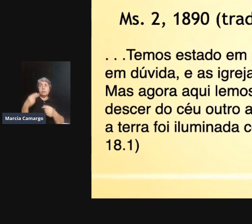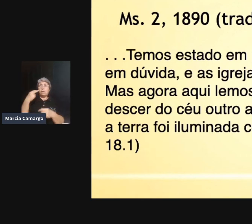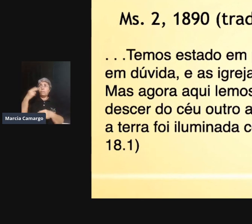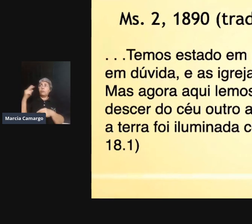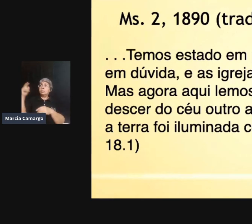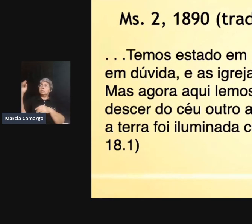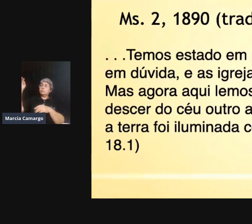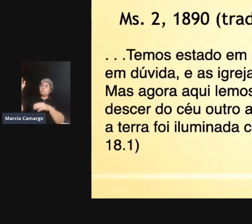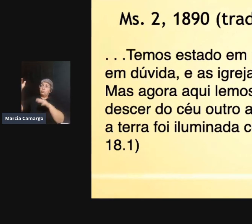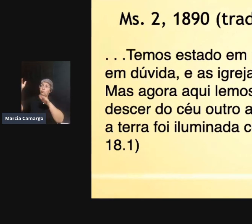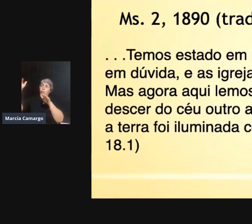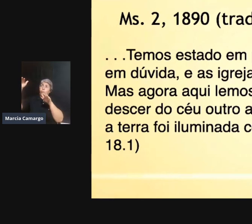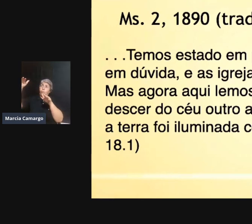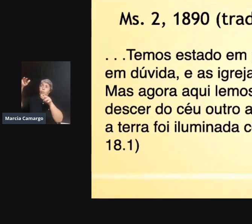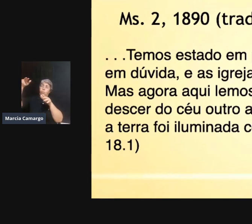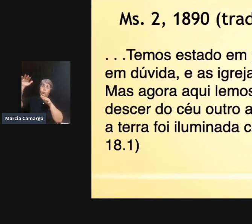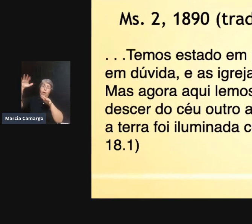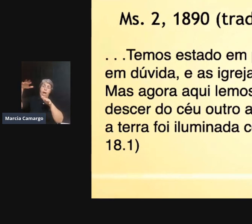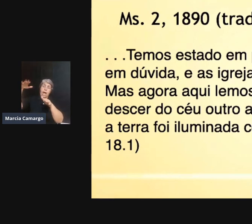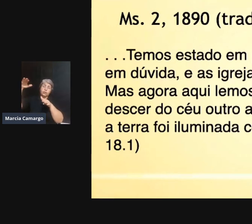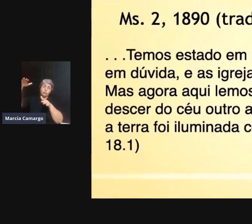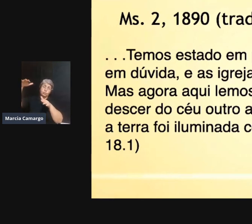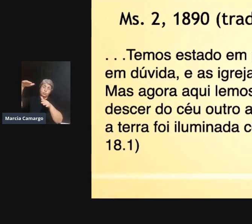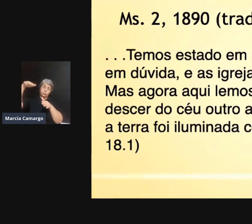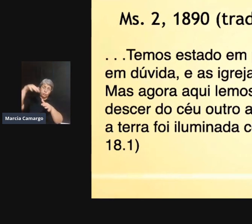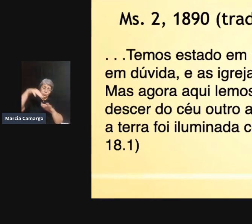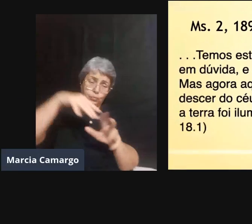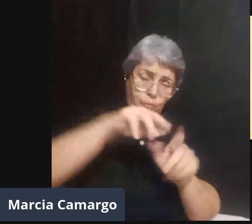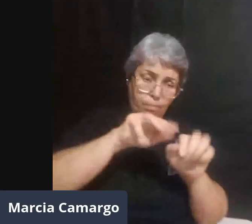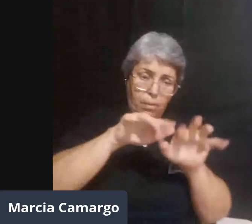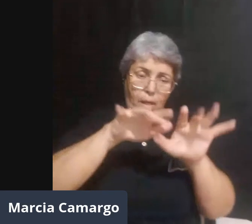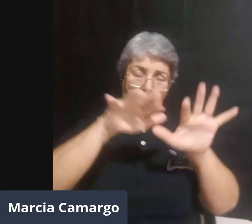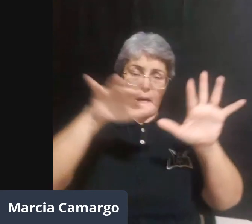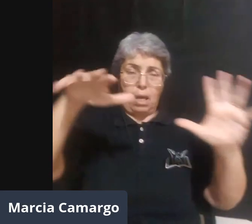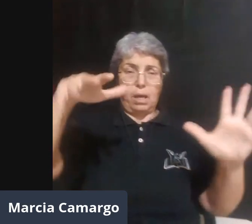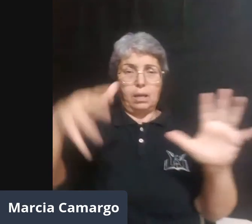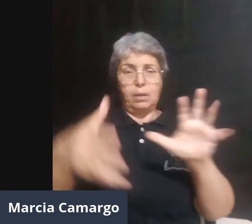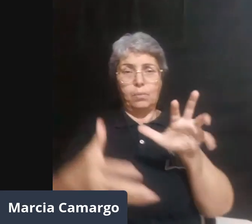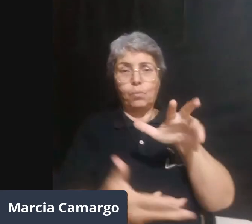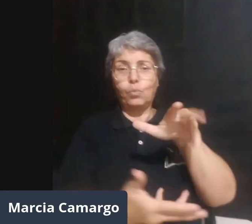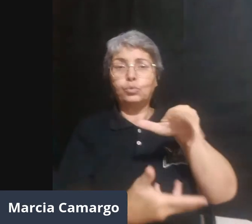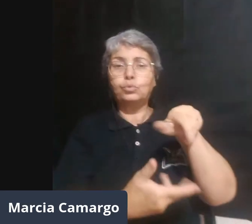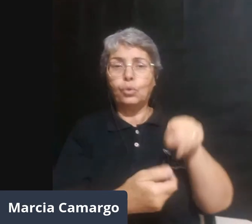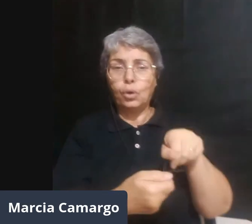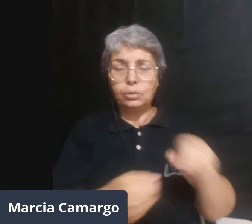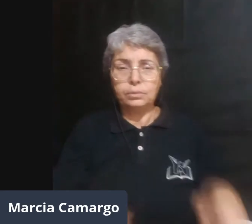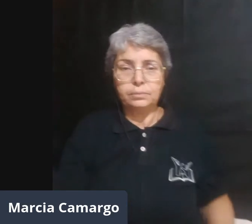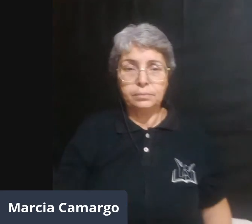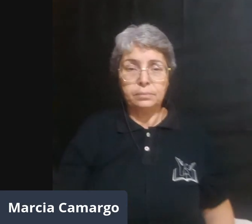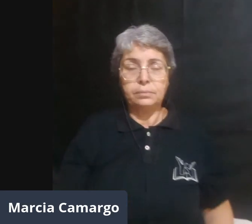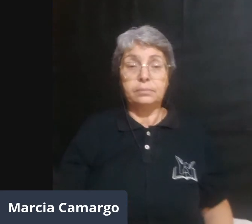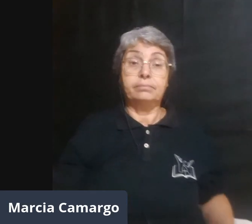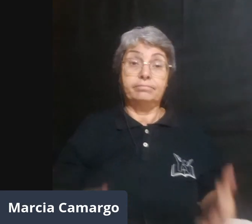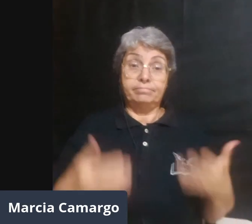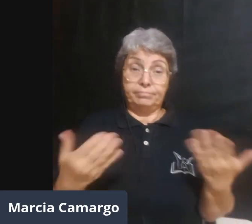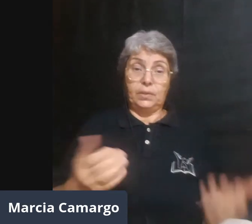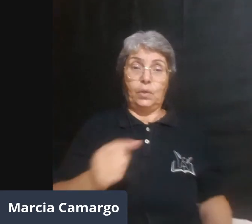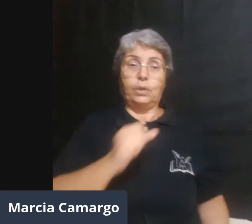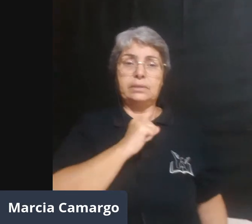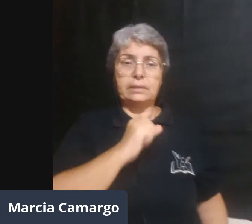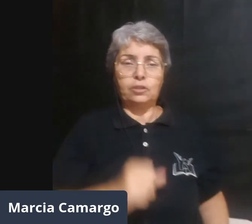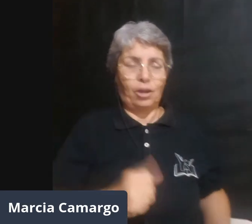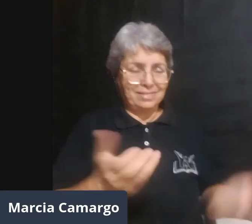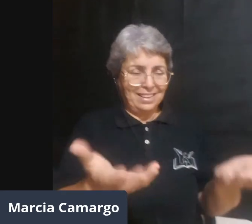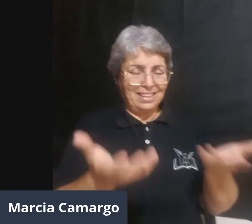poder, e a terra foi iluminada com a sua glória. O sacerdote não pôde receber a consolação,